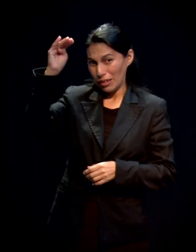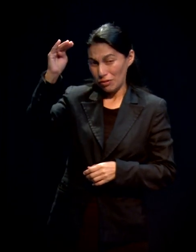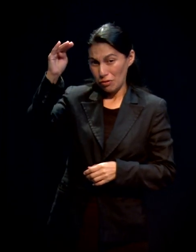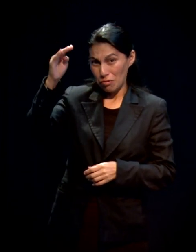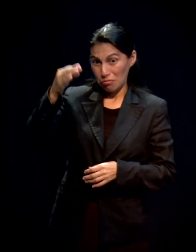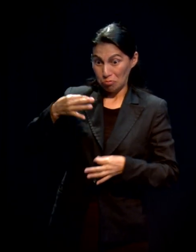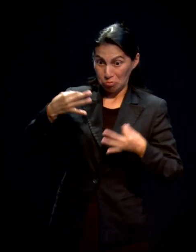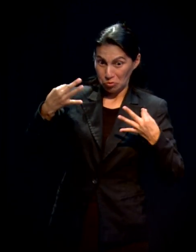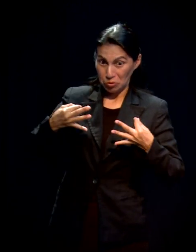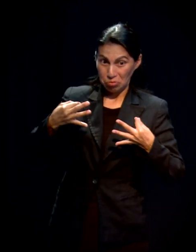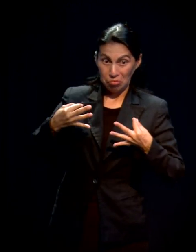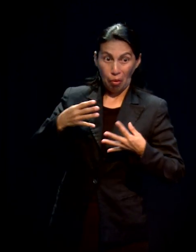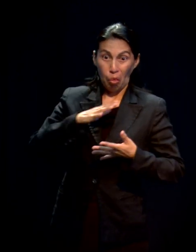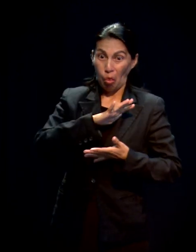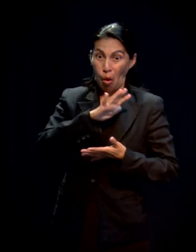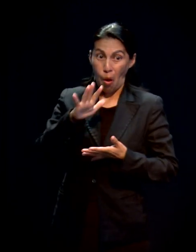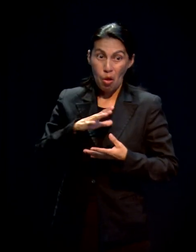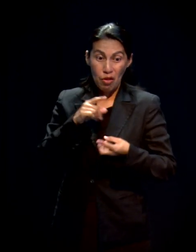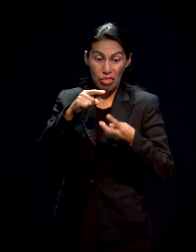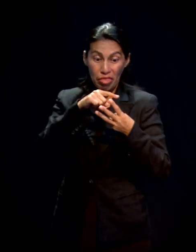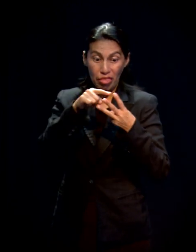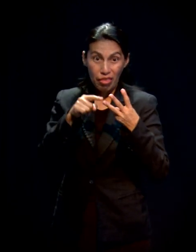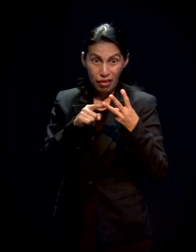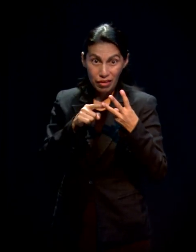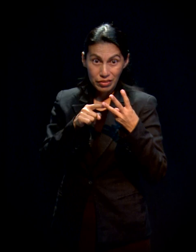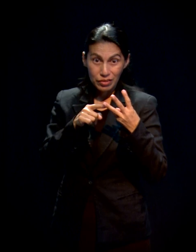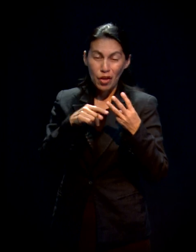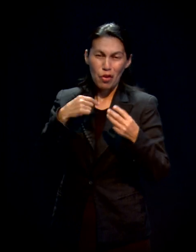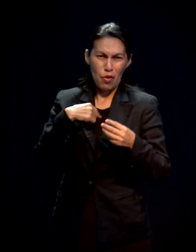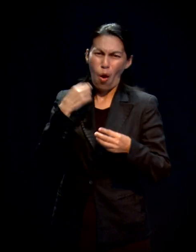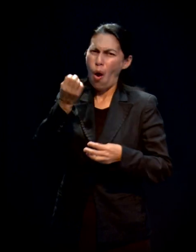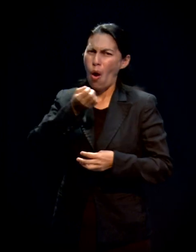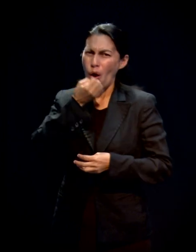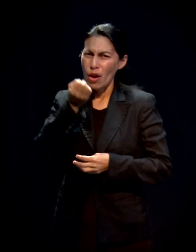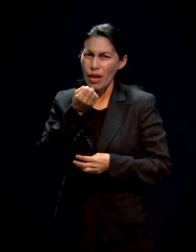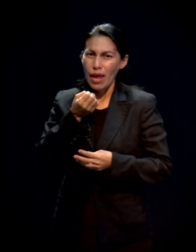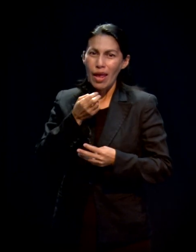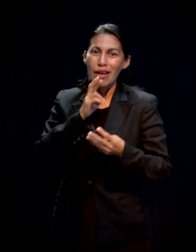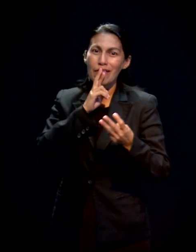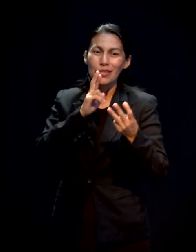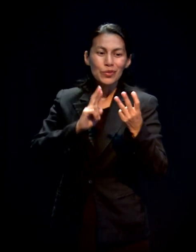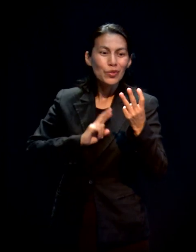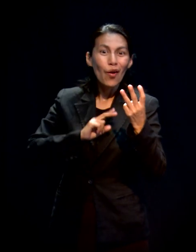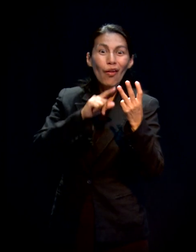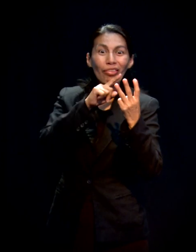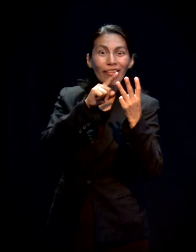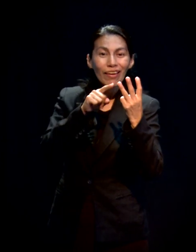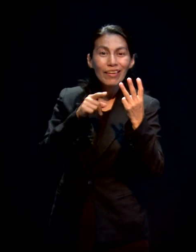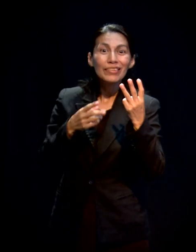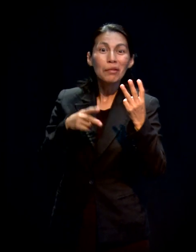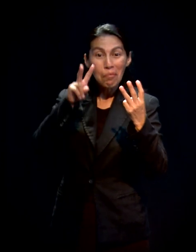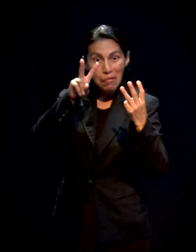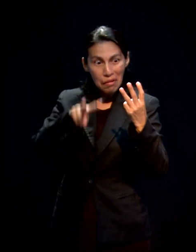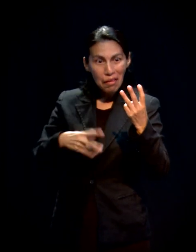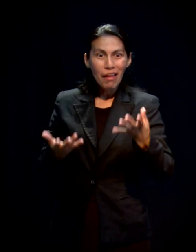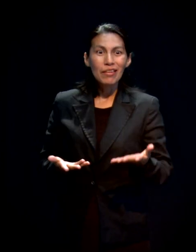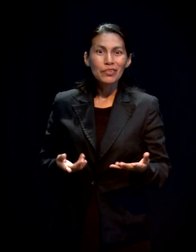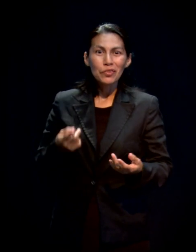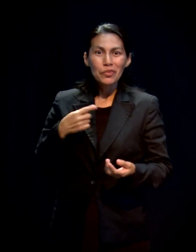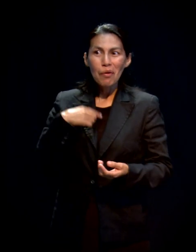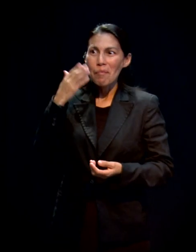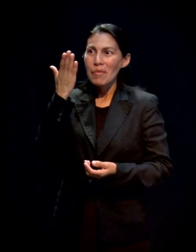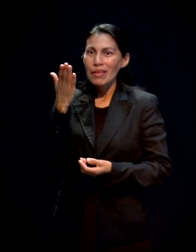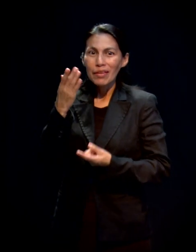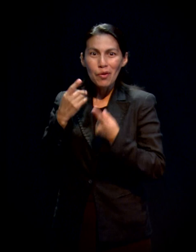me la contestó al tres por uno imagínense o sea existe una oración pero contestó 333